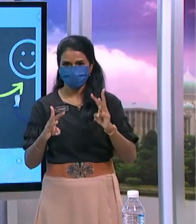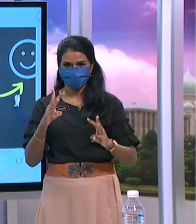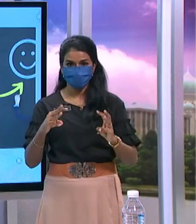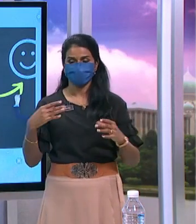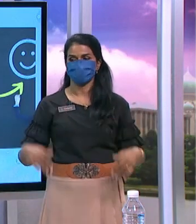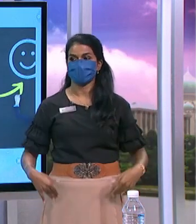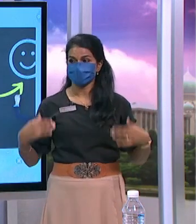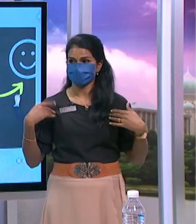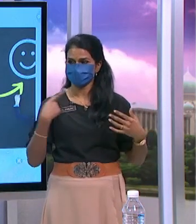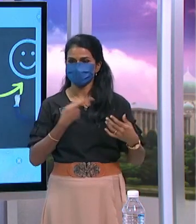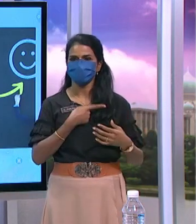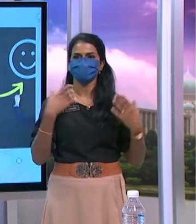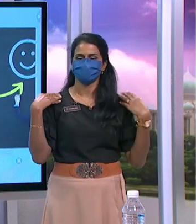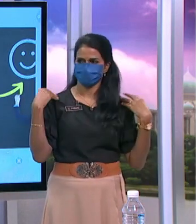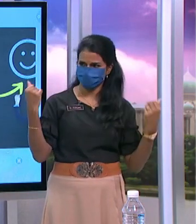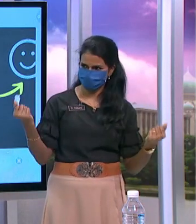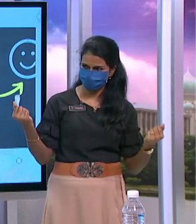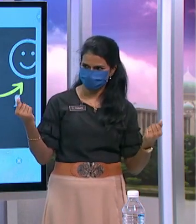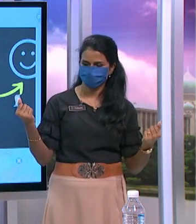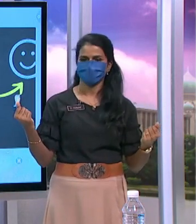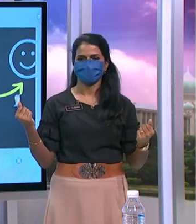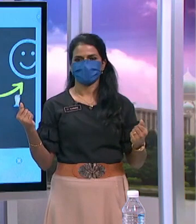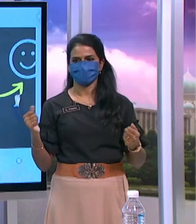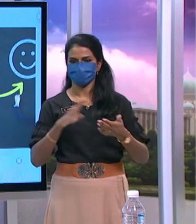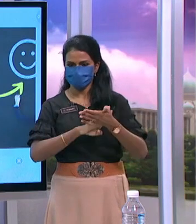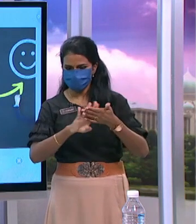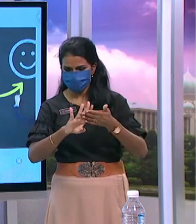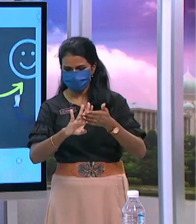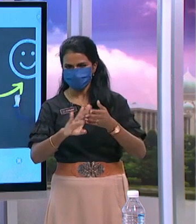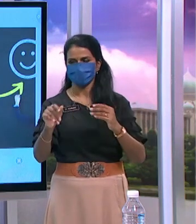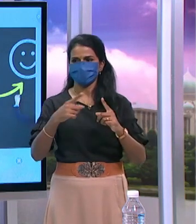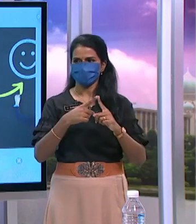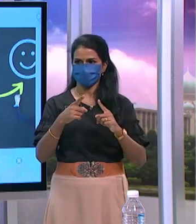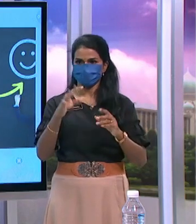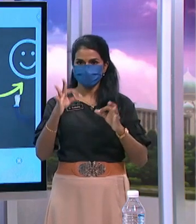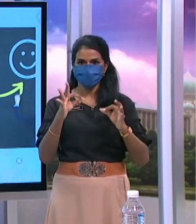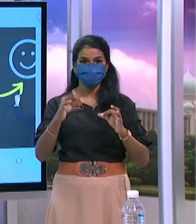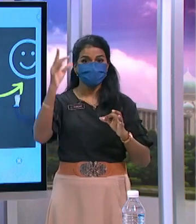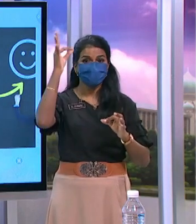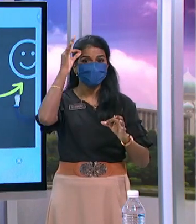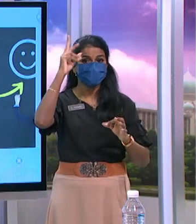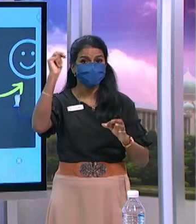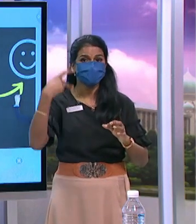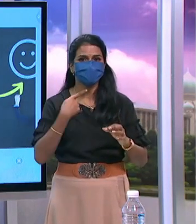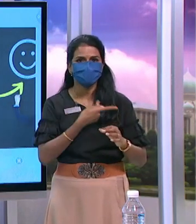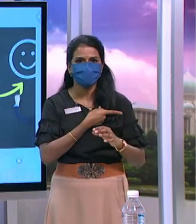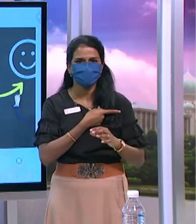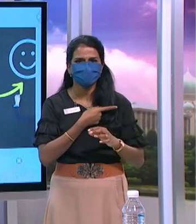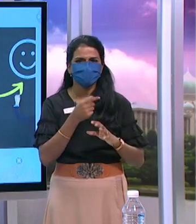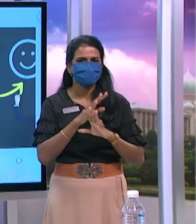Walaupun badan kita sihat dan bersih, tapi kalau fikiran kita